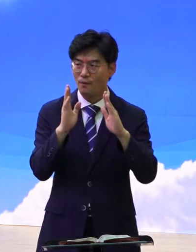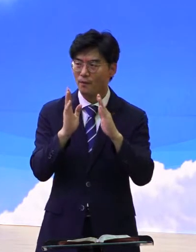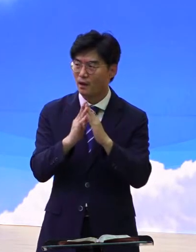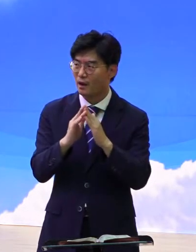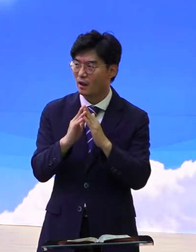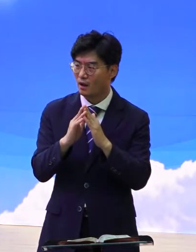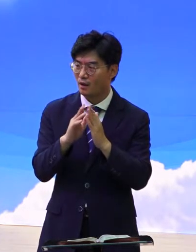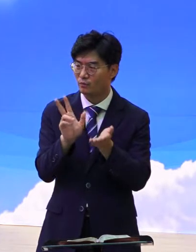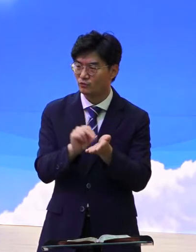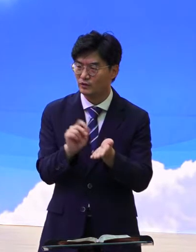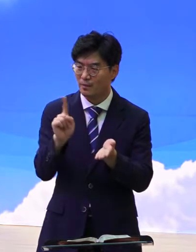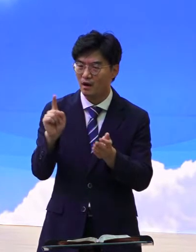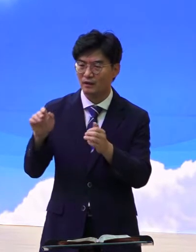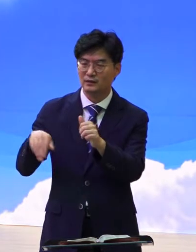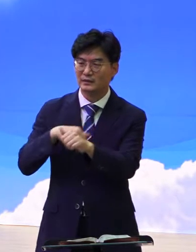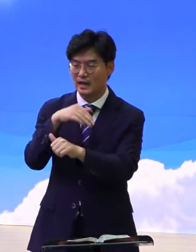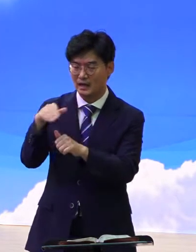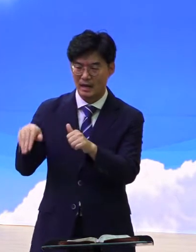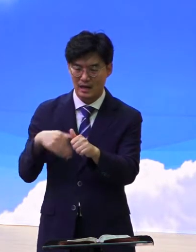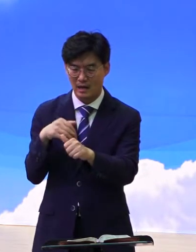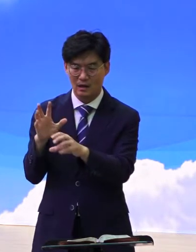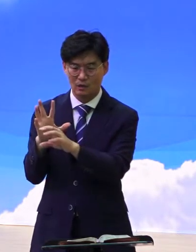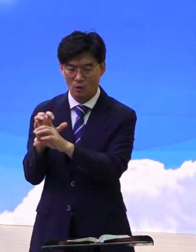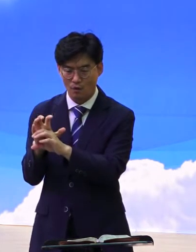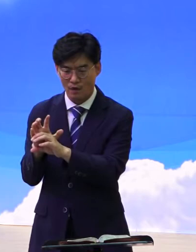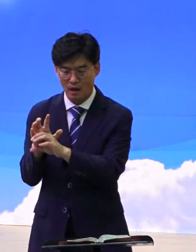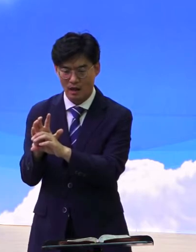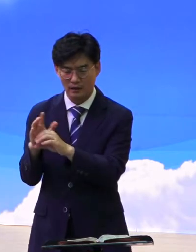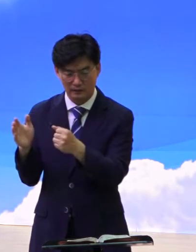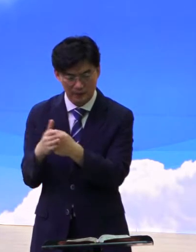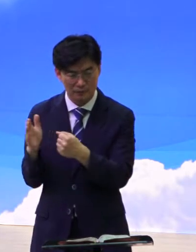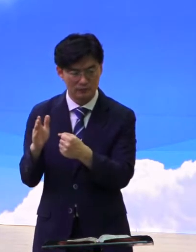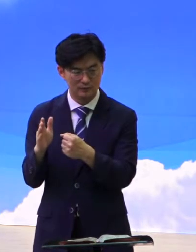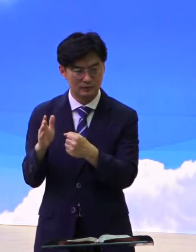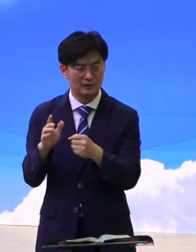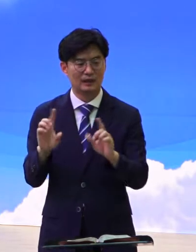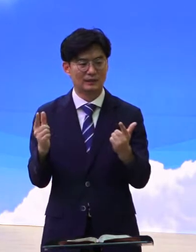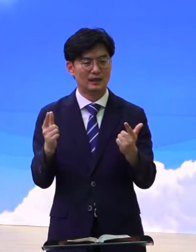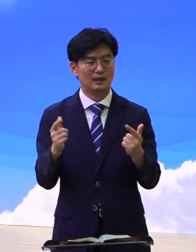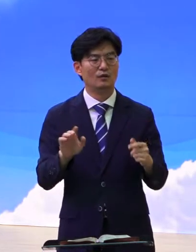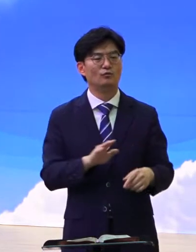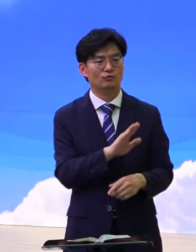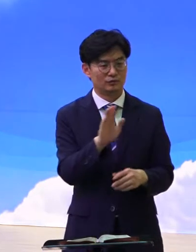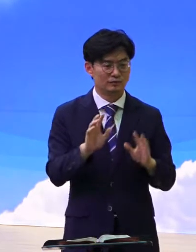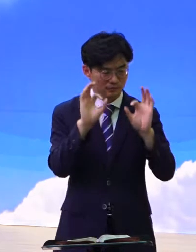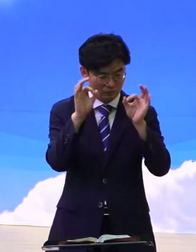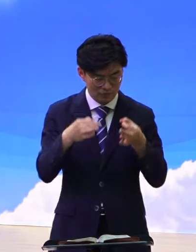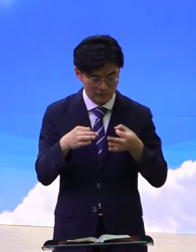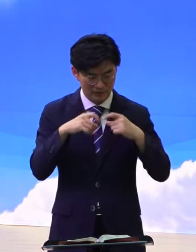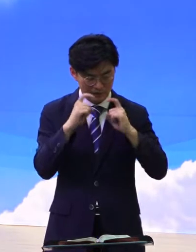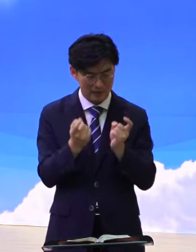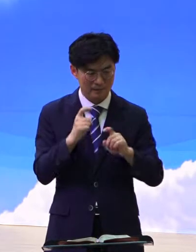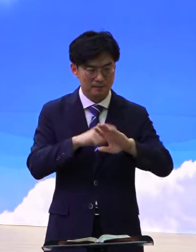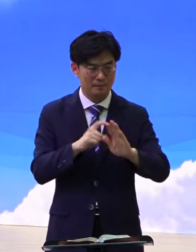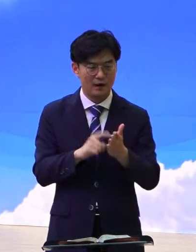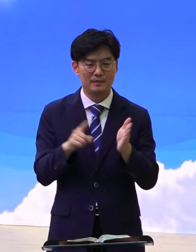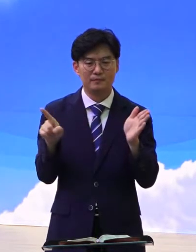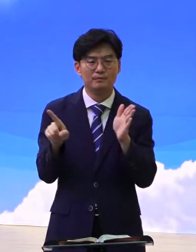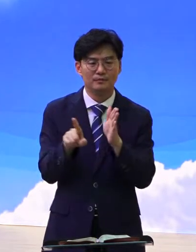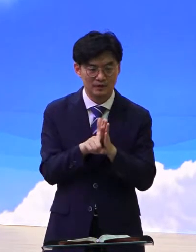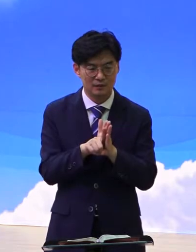상황 탓만은 아닙니다. 우리들 신앙의 문제이고 우리가 신앙이 약해진 탓입니다. 우리 성도들이 서 있는